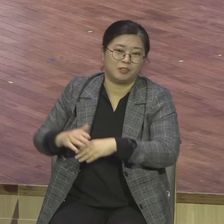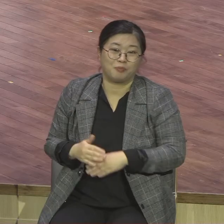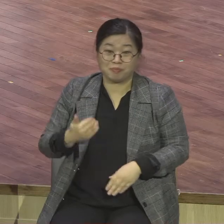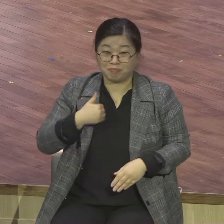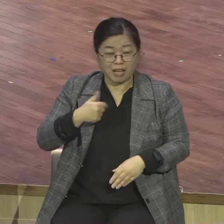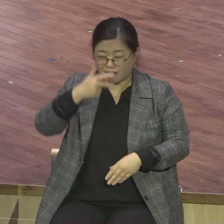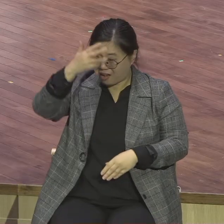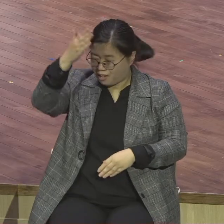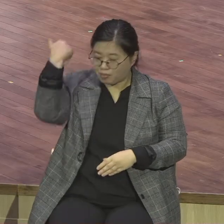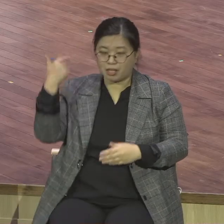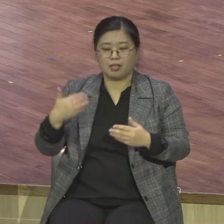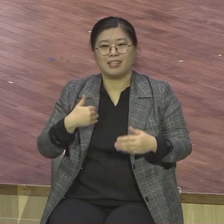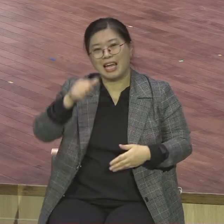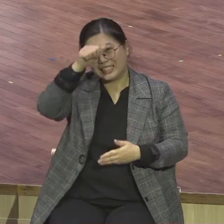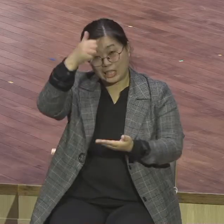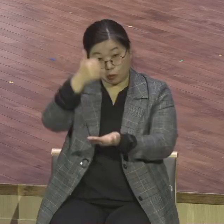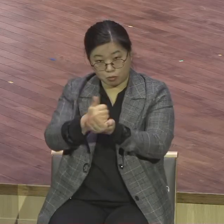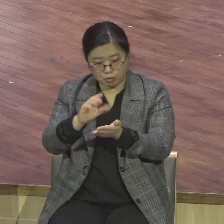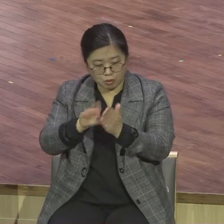아멘.